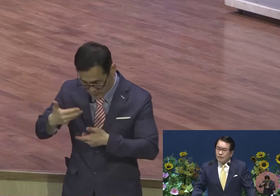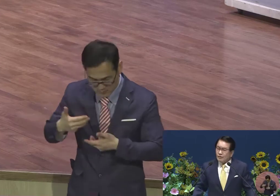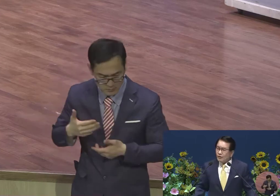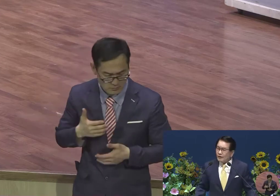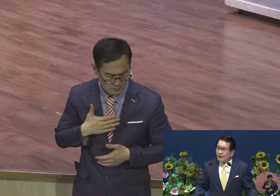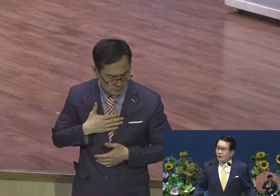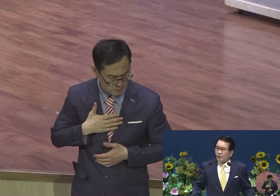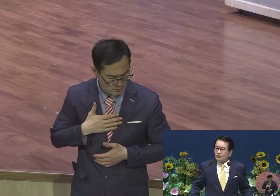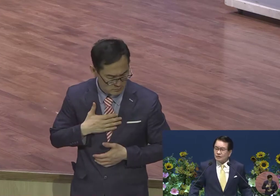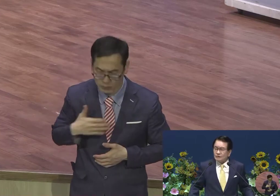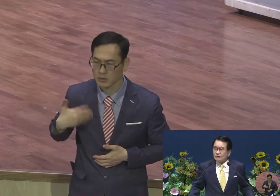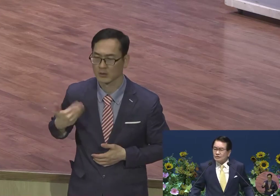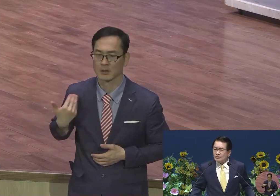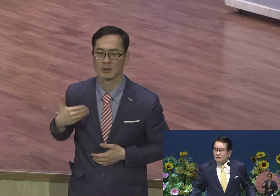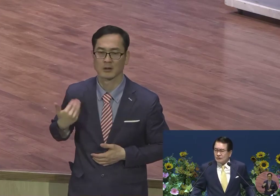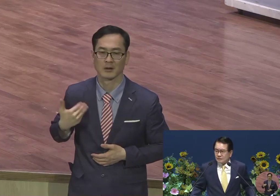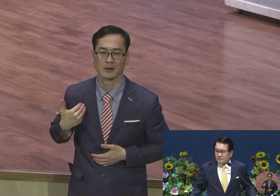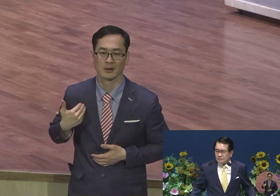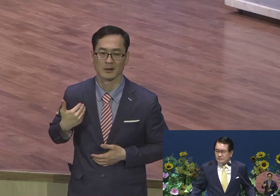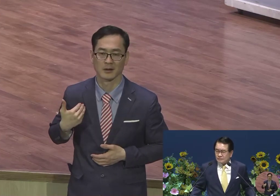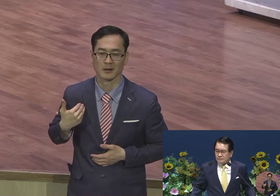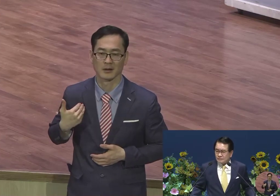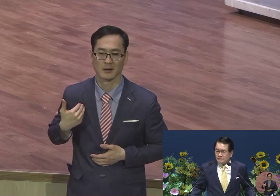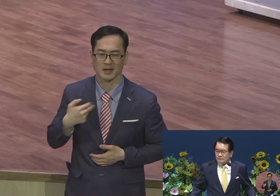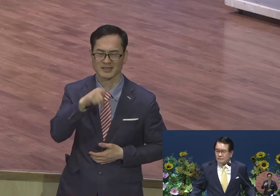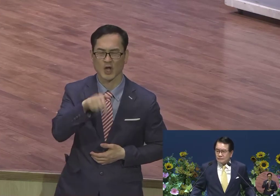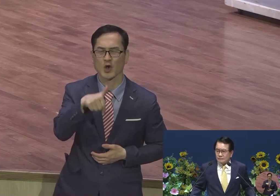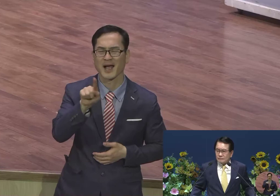불교의 고성 성철선이